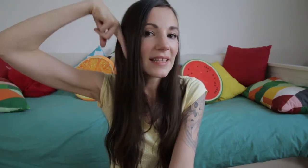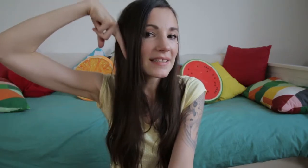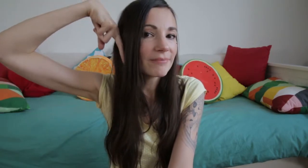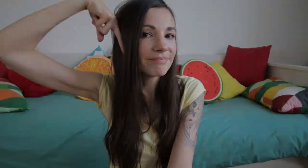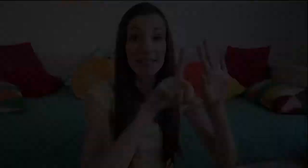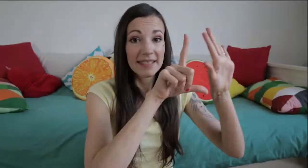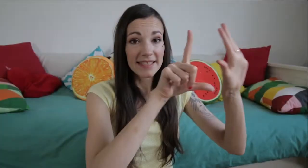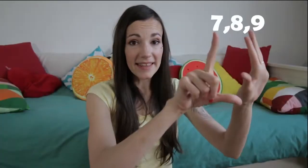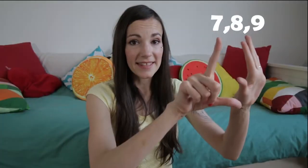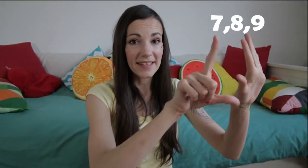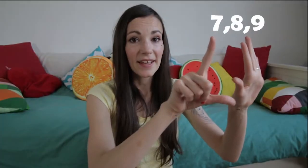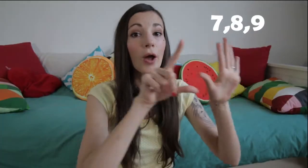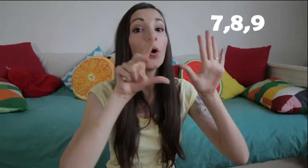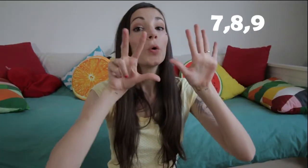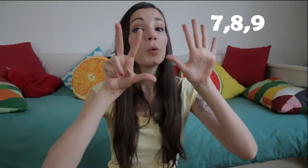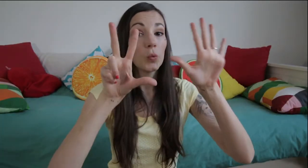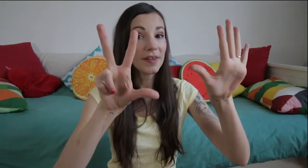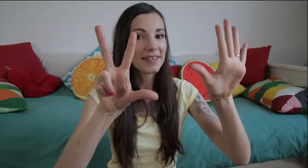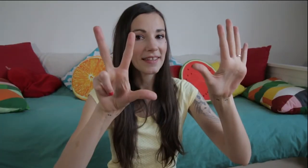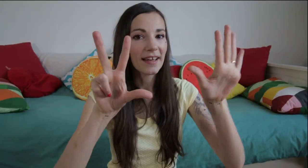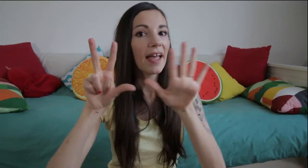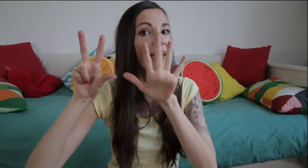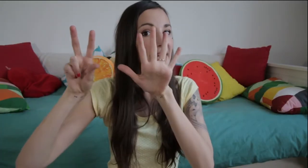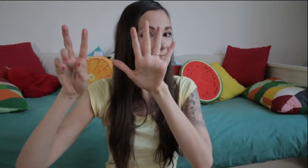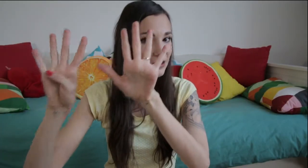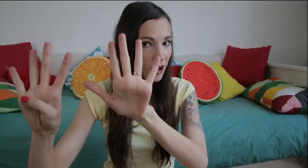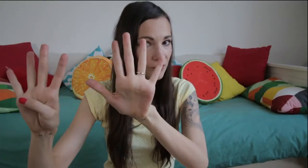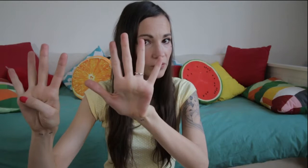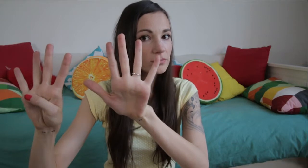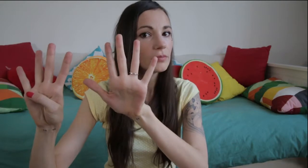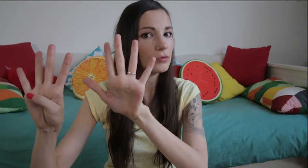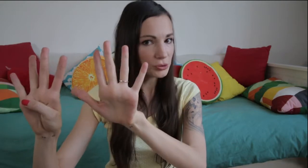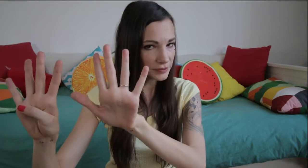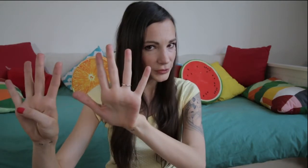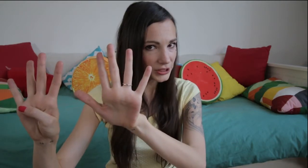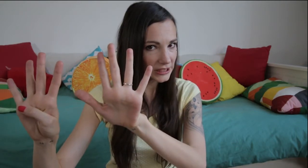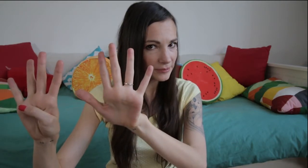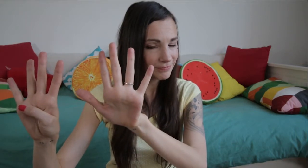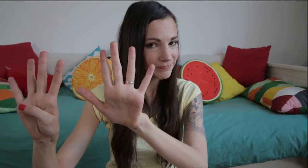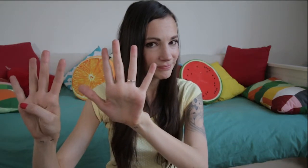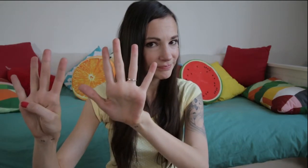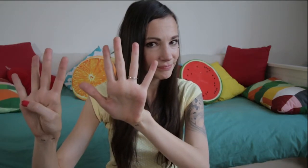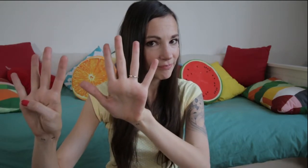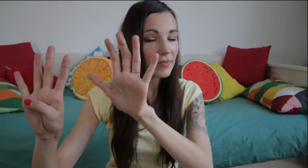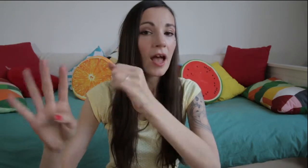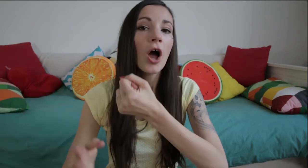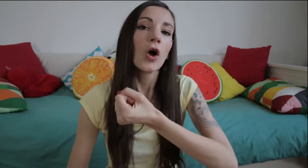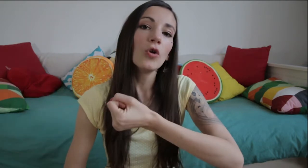Cerise. 7, 8 et 9. Vous me suivez aussi. Le